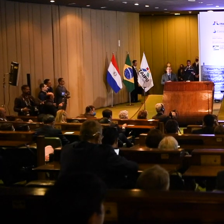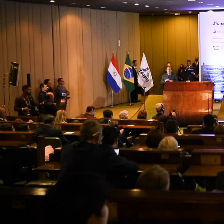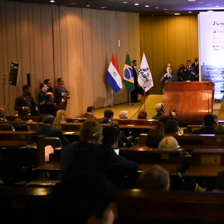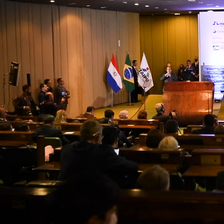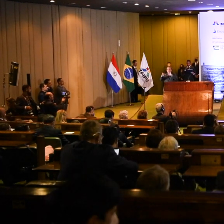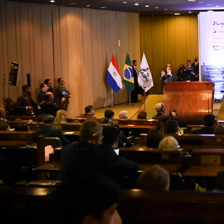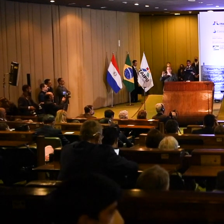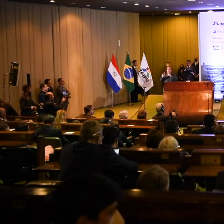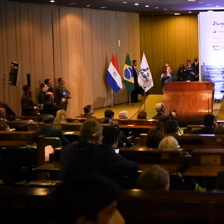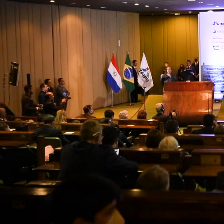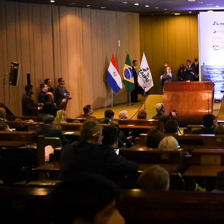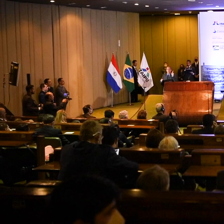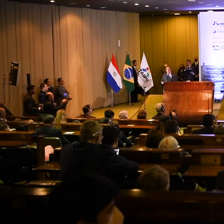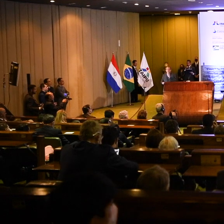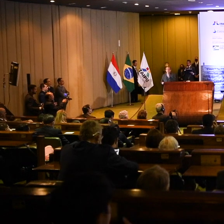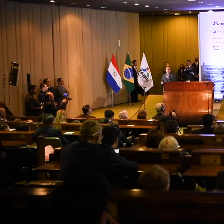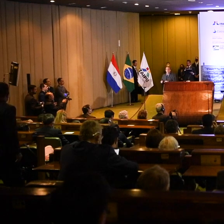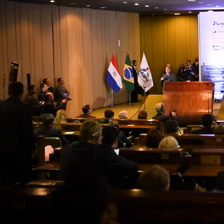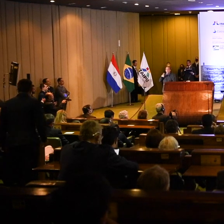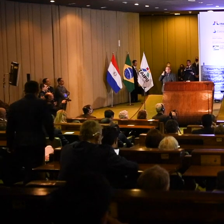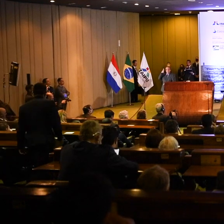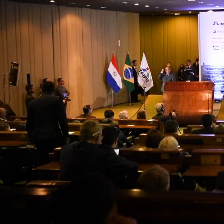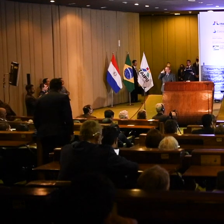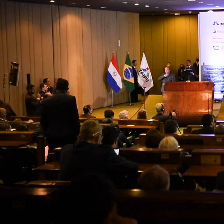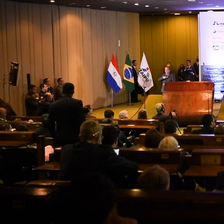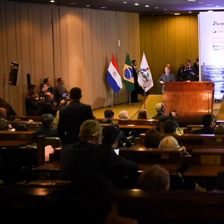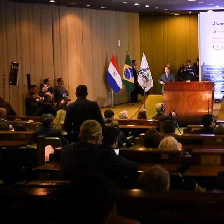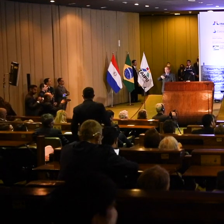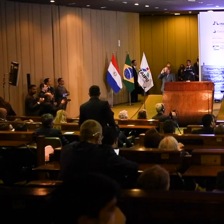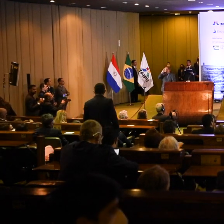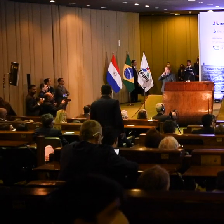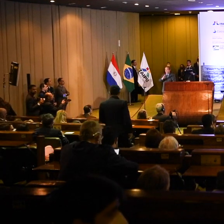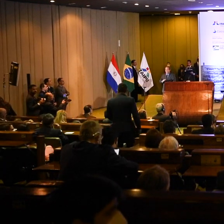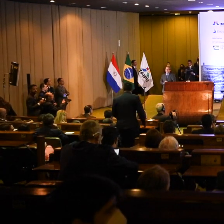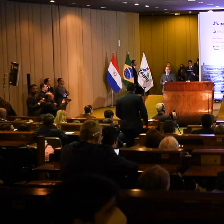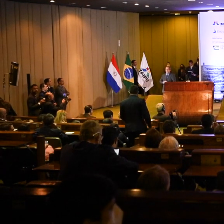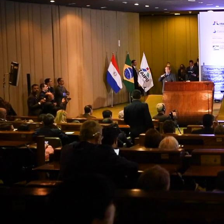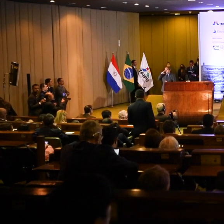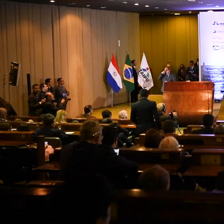Senhoras e senhores, com a palavra, o presidente da República, Jair Bolsonaro.